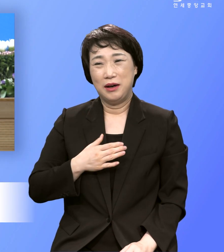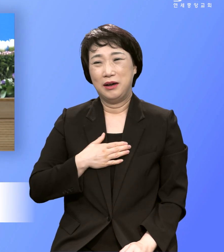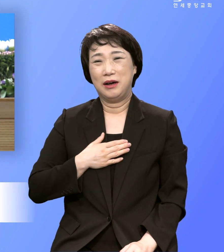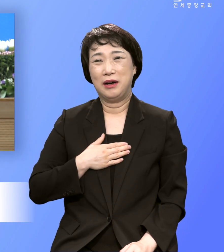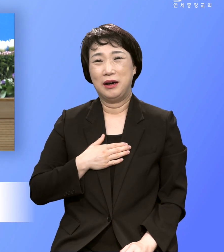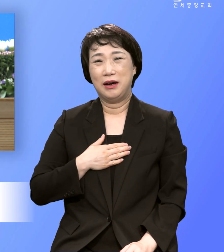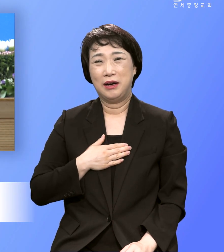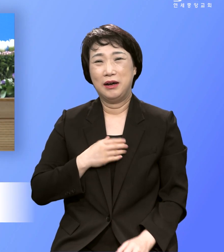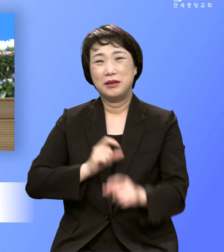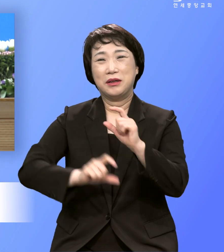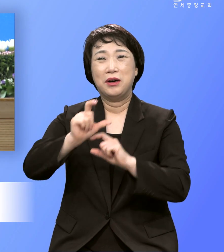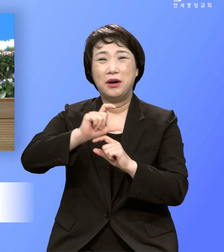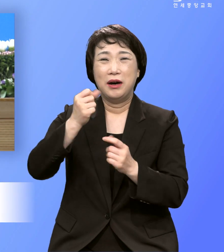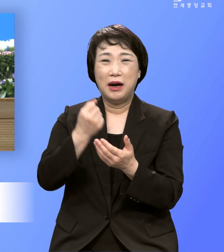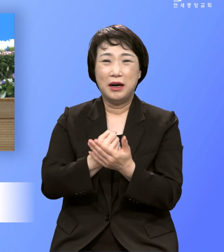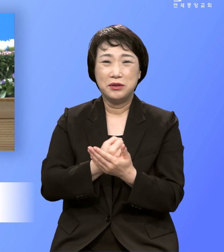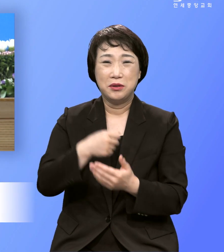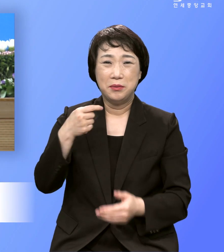더 아쉬운 것은